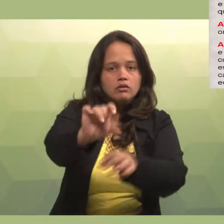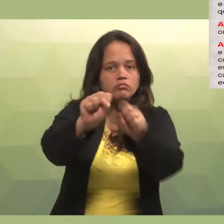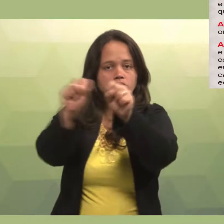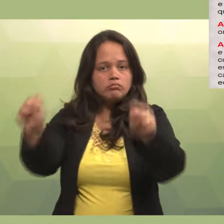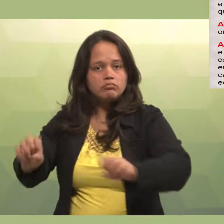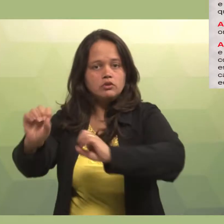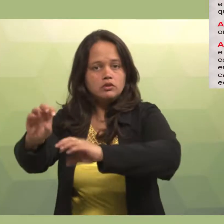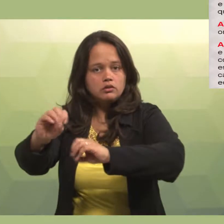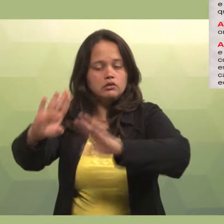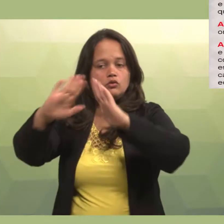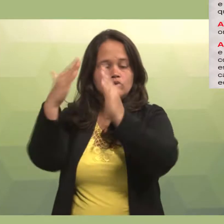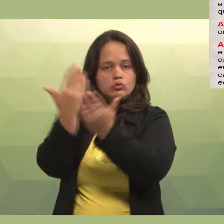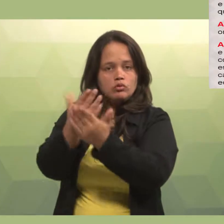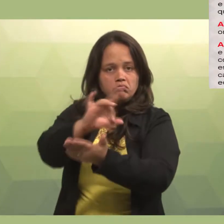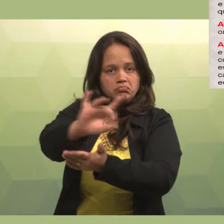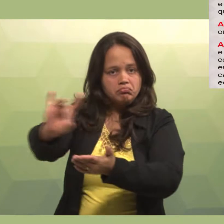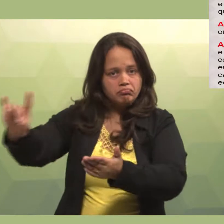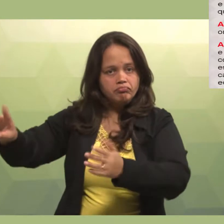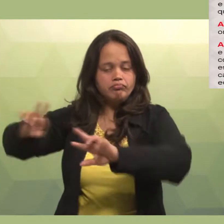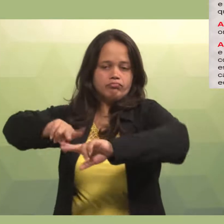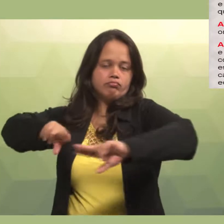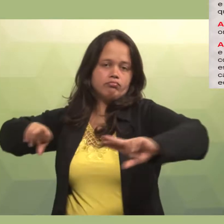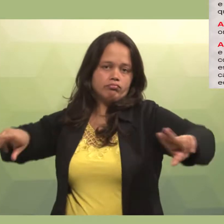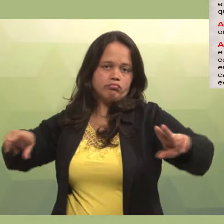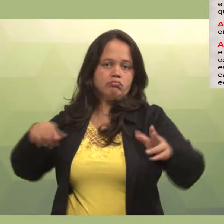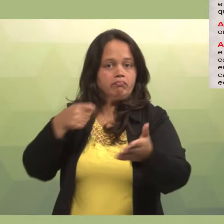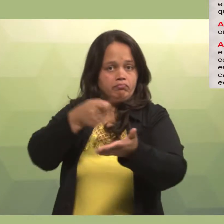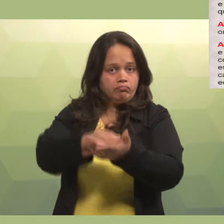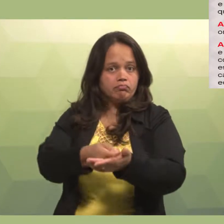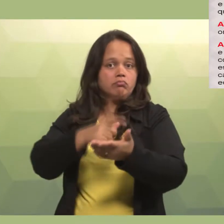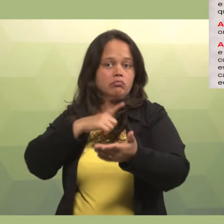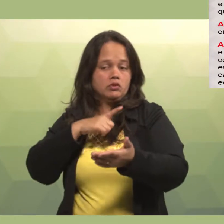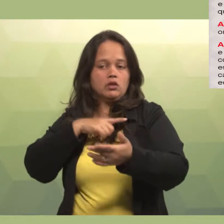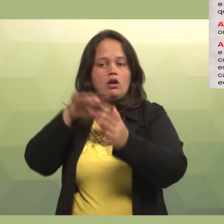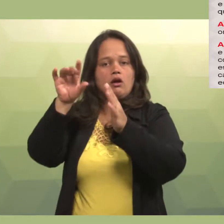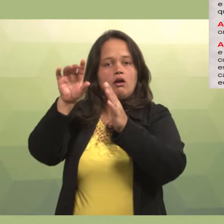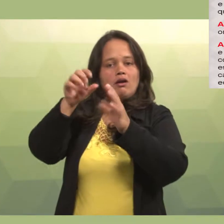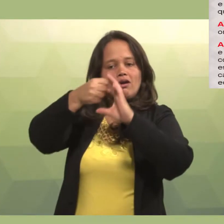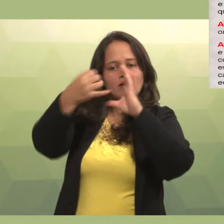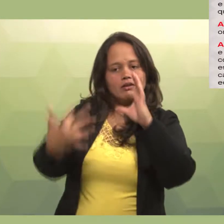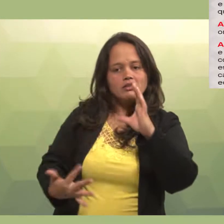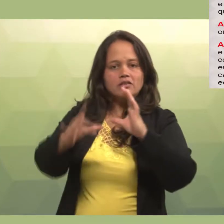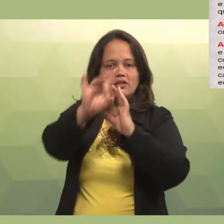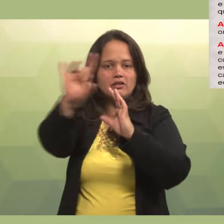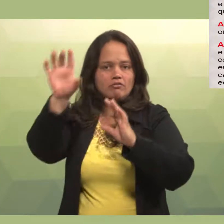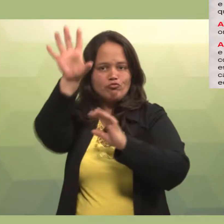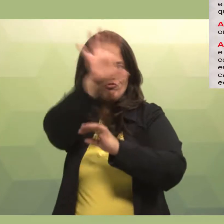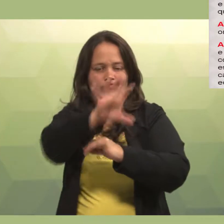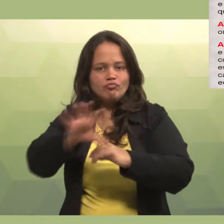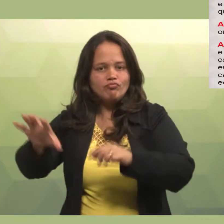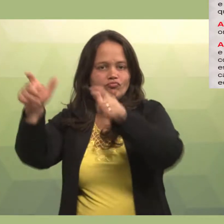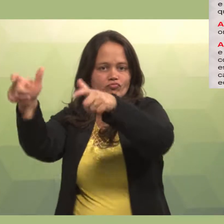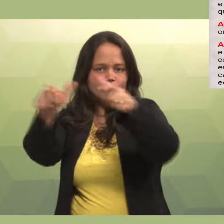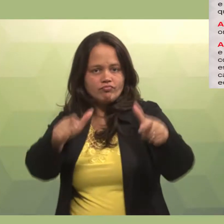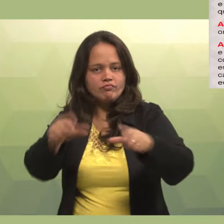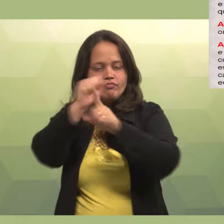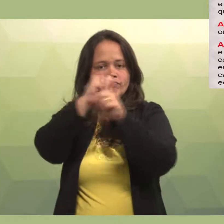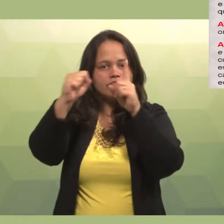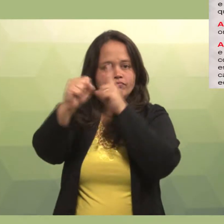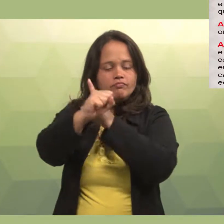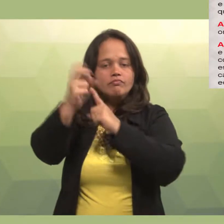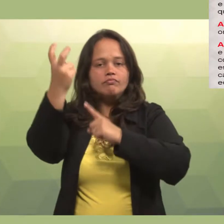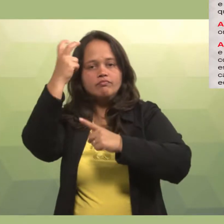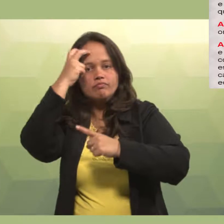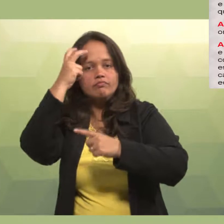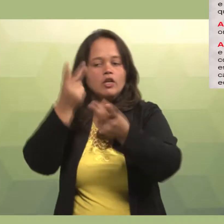parte diversificada, exigida pelas características regionais e locais da sociedade, da cultura,